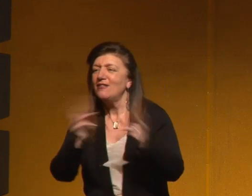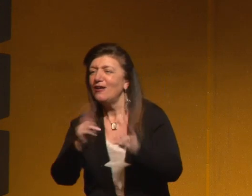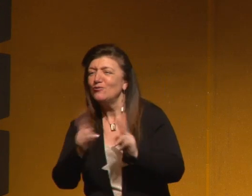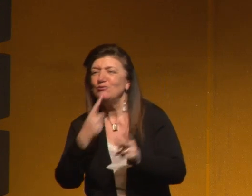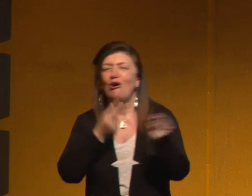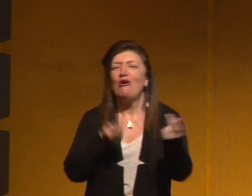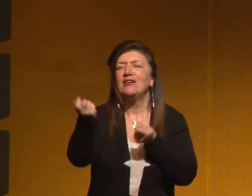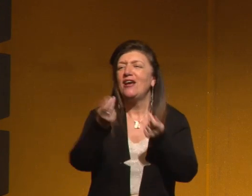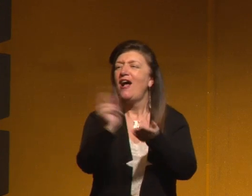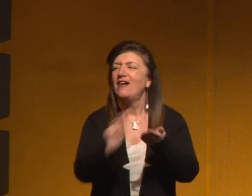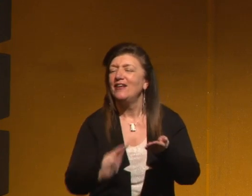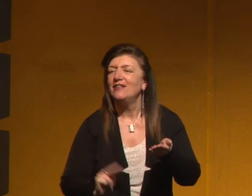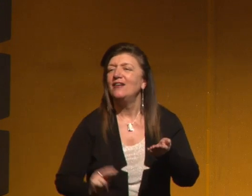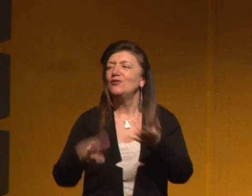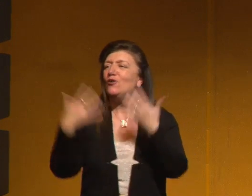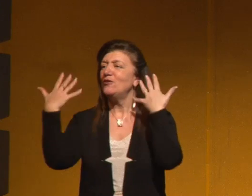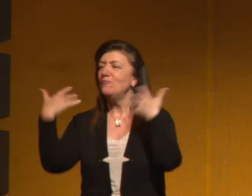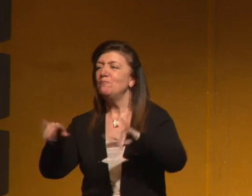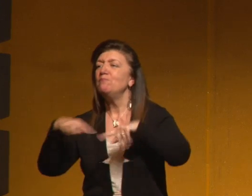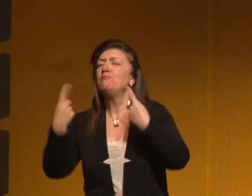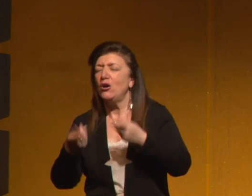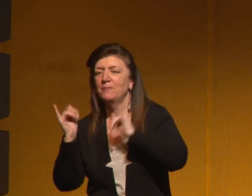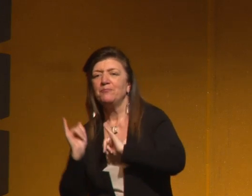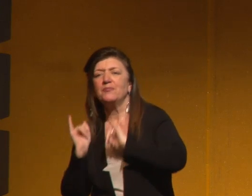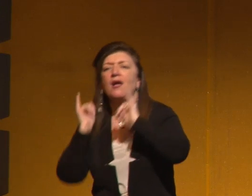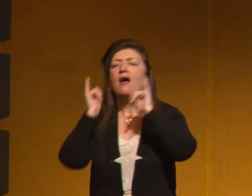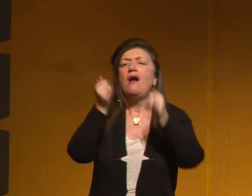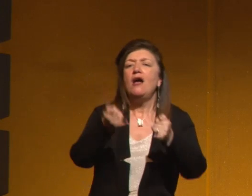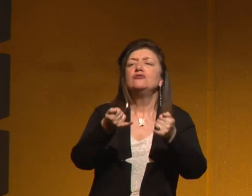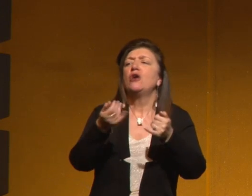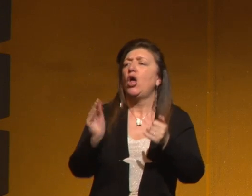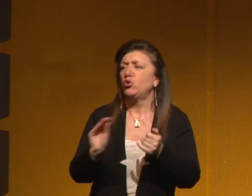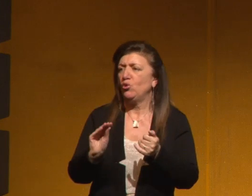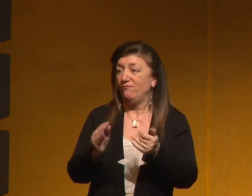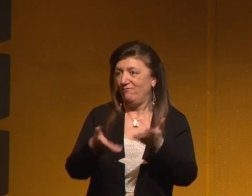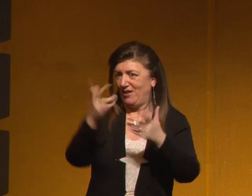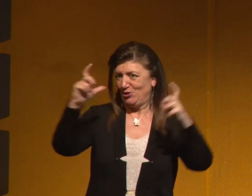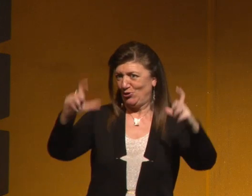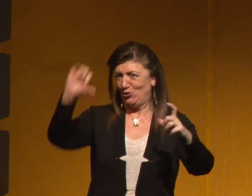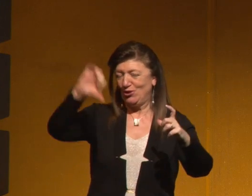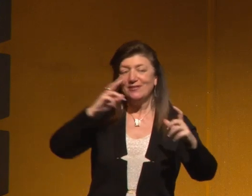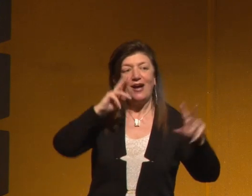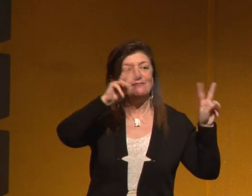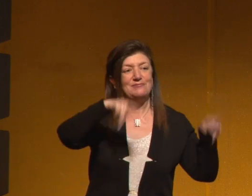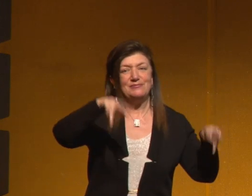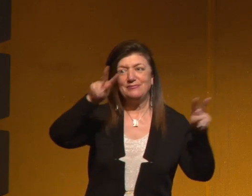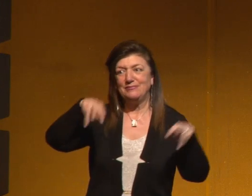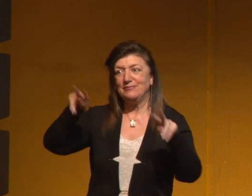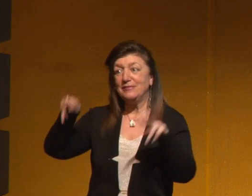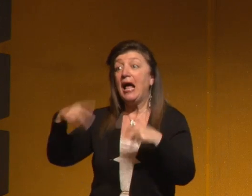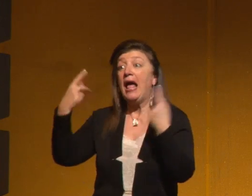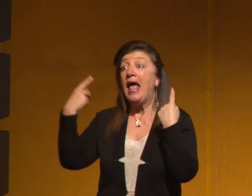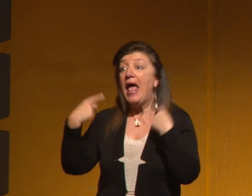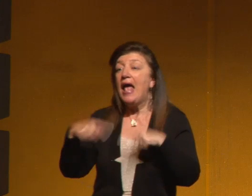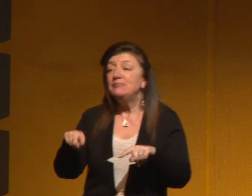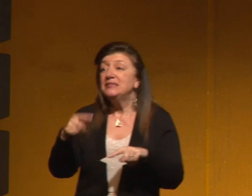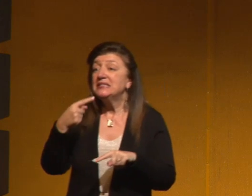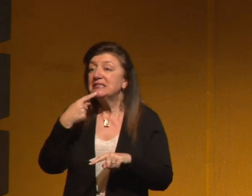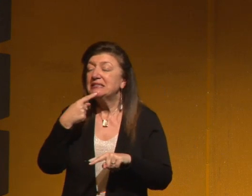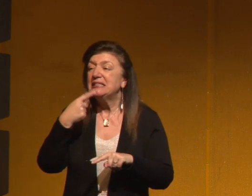i redattori poi escono dal lingotto e se ne vanno in giro per la città sono i lettori la nostra